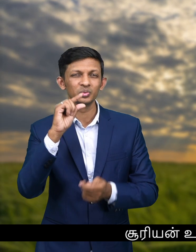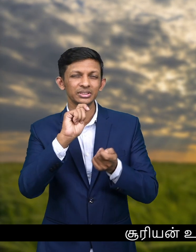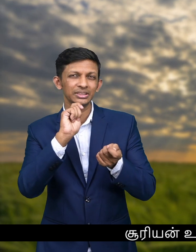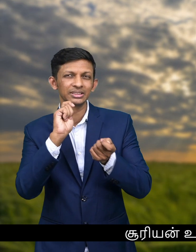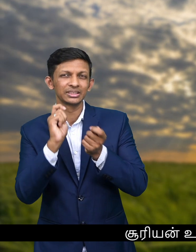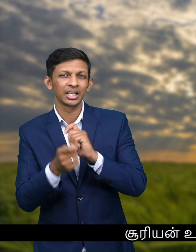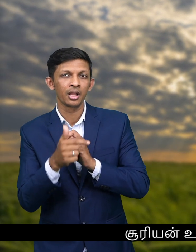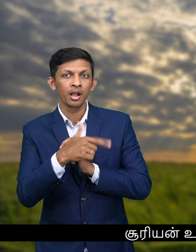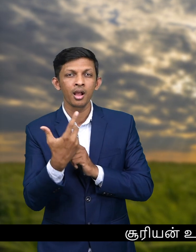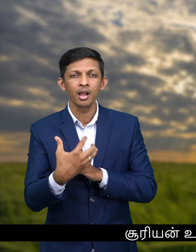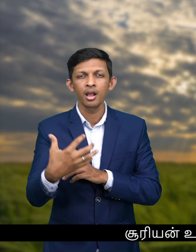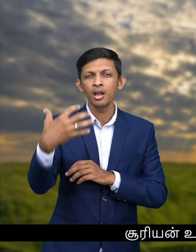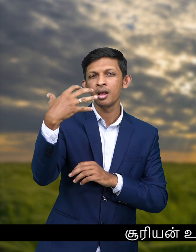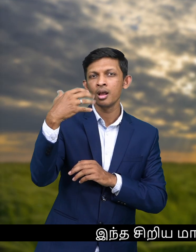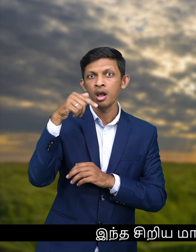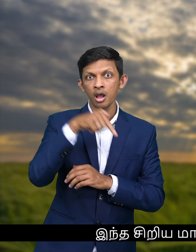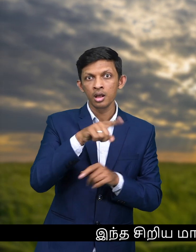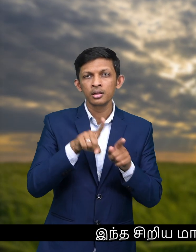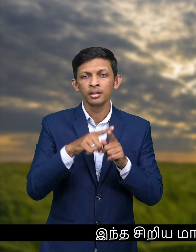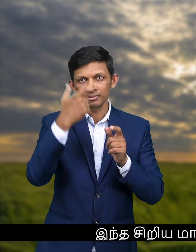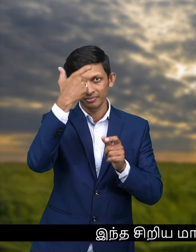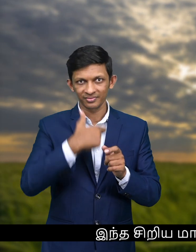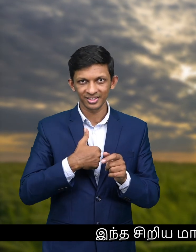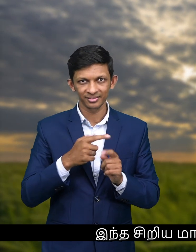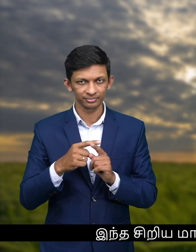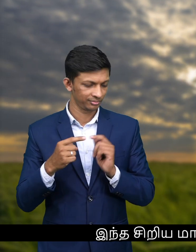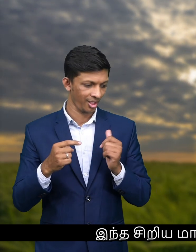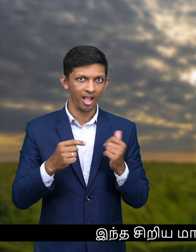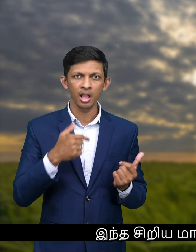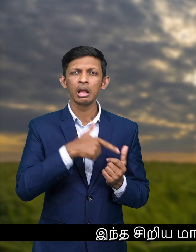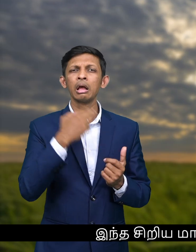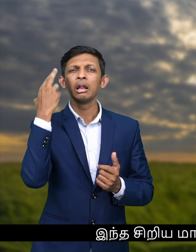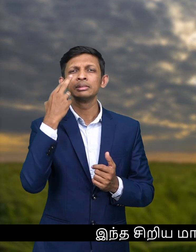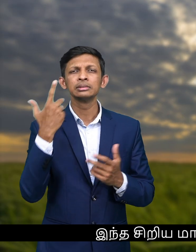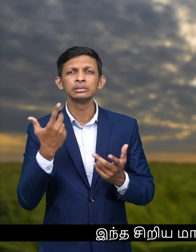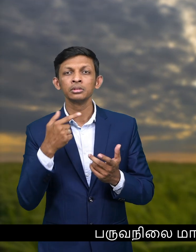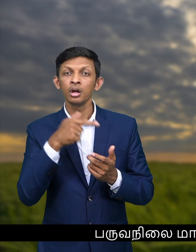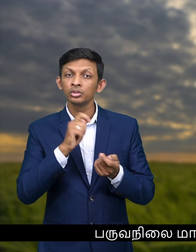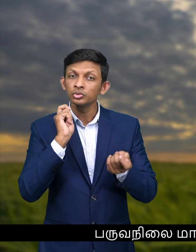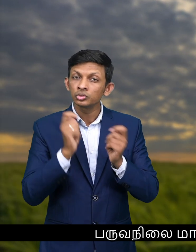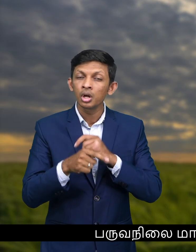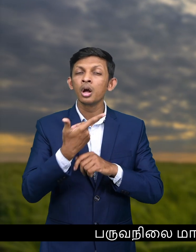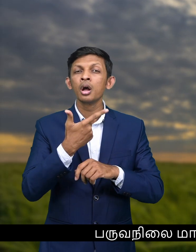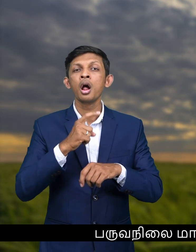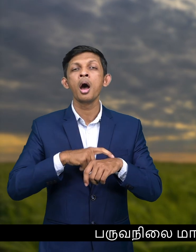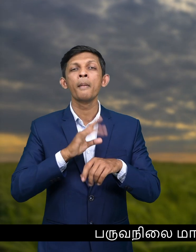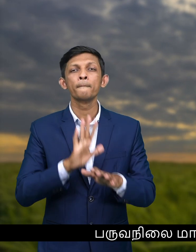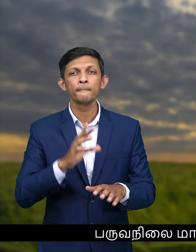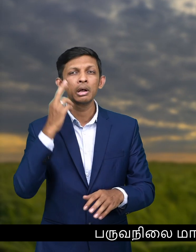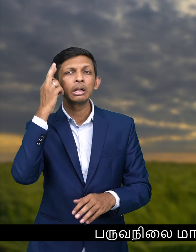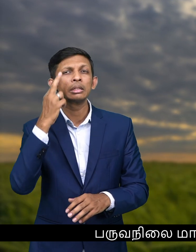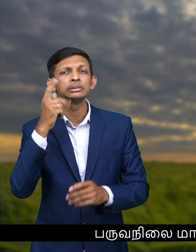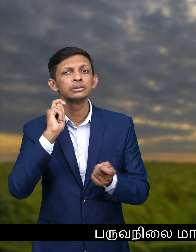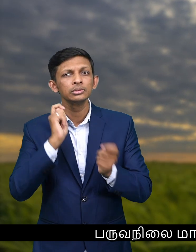சூரியன் உதிக்கும் திசையில் ஏற்படும் இந்த சிறிய மாற்றம் நிழலை நகர்த்துவதற்கும் பருவநிலை மாற்றத்திற்கும்